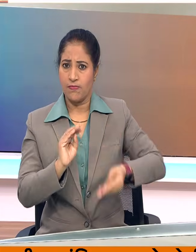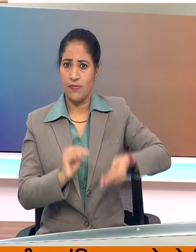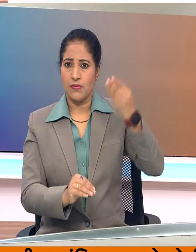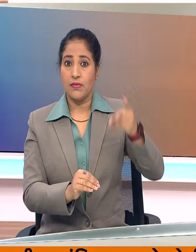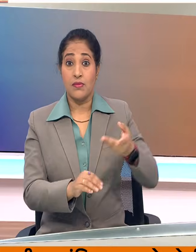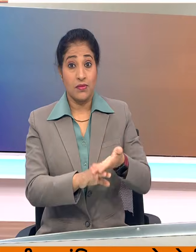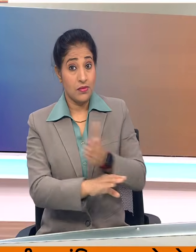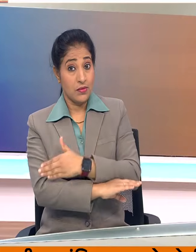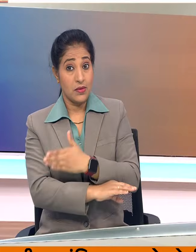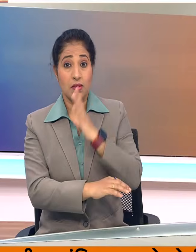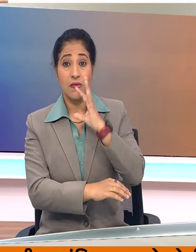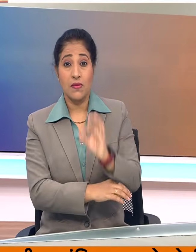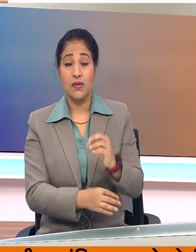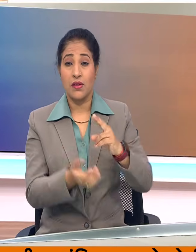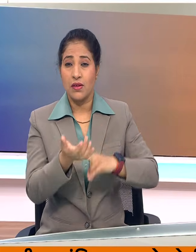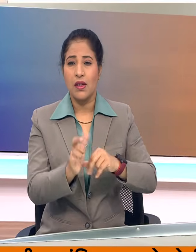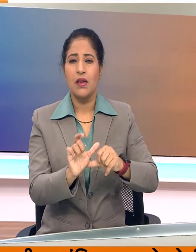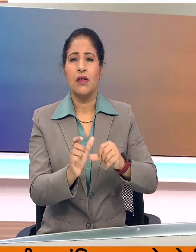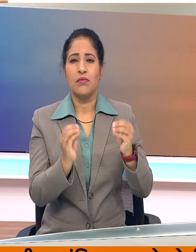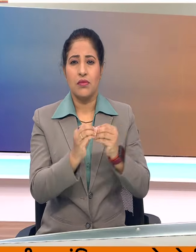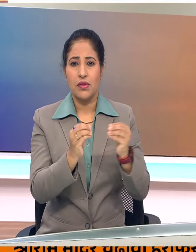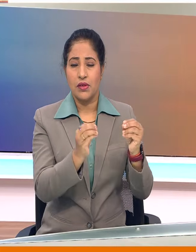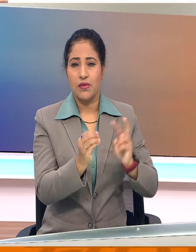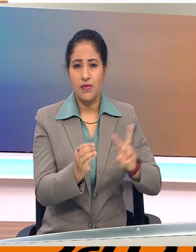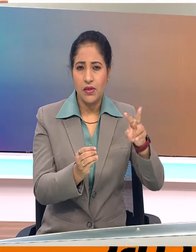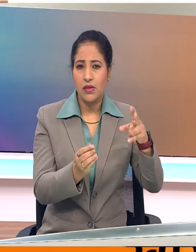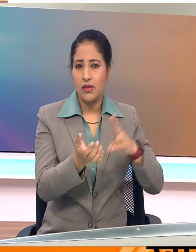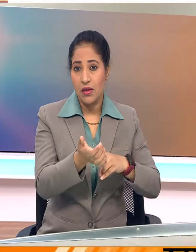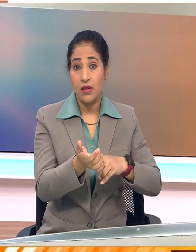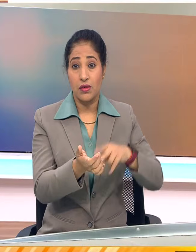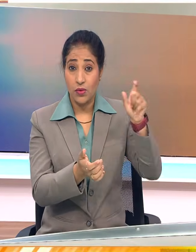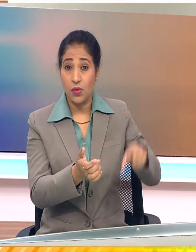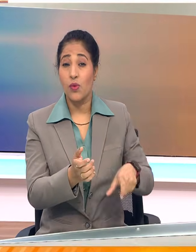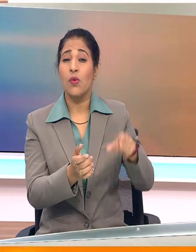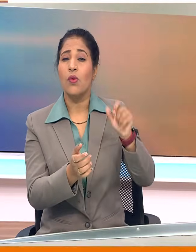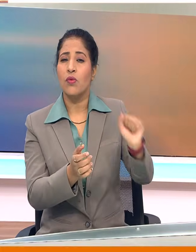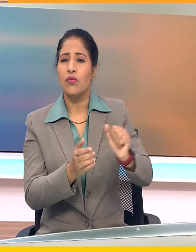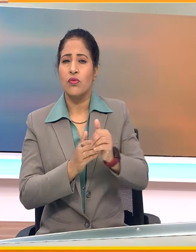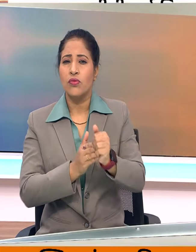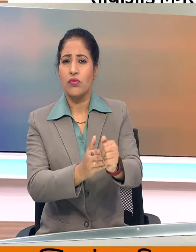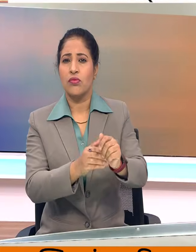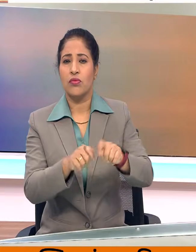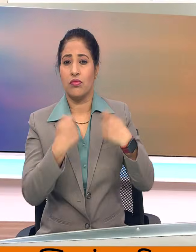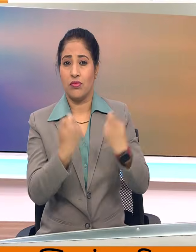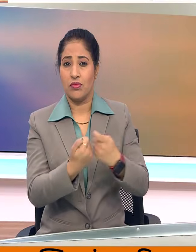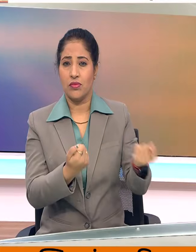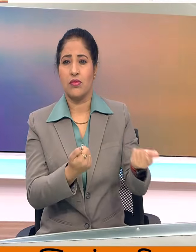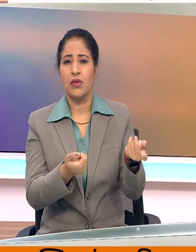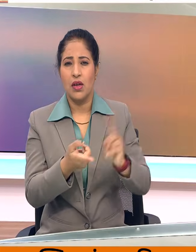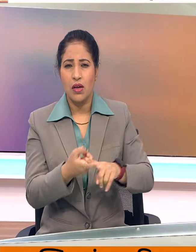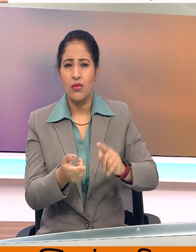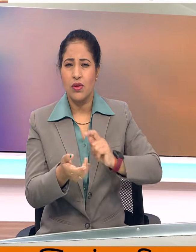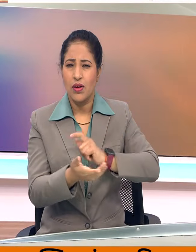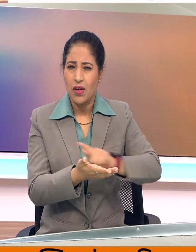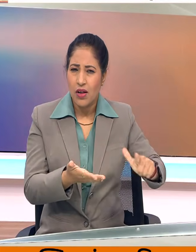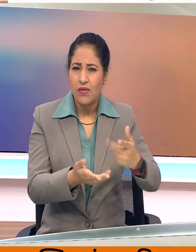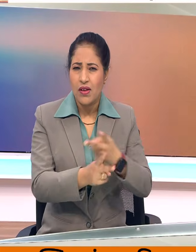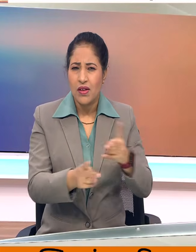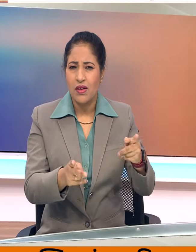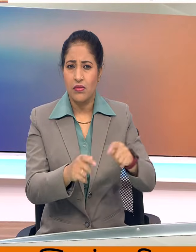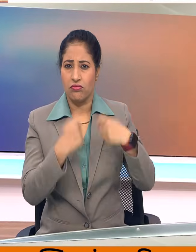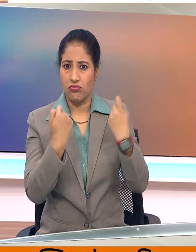पहले न्यायमूर्ति बीवी नागरत्ना की अध्यक्षता वाली अवकाशकालीन पीठ ने इस मामले